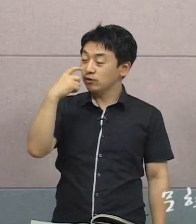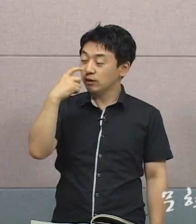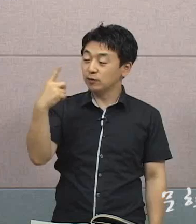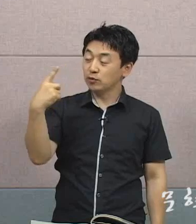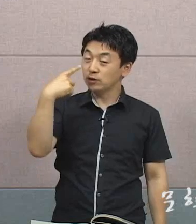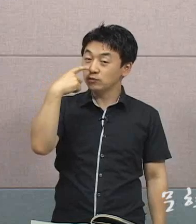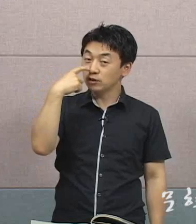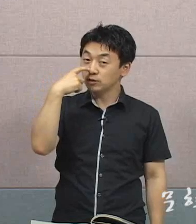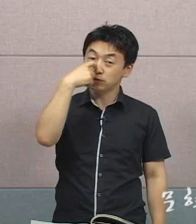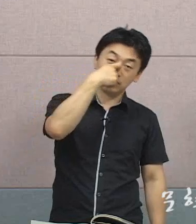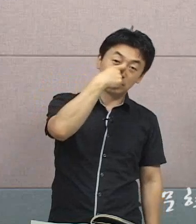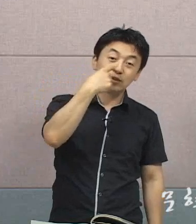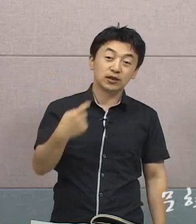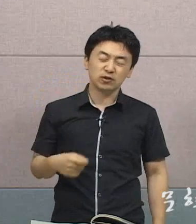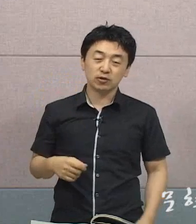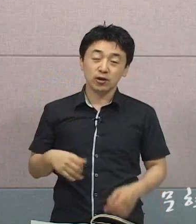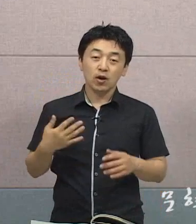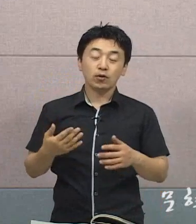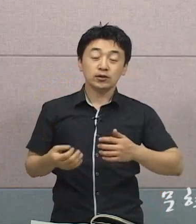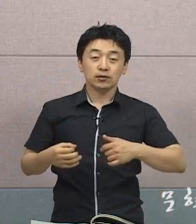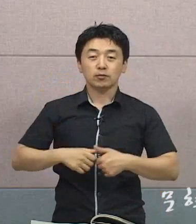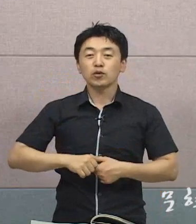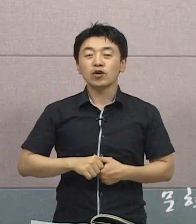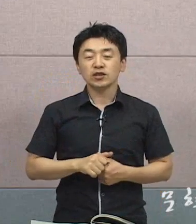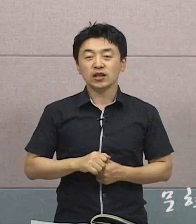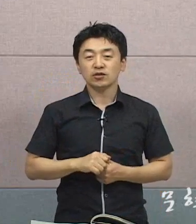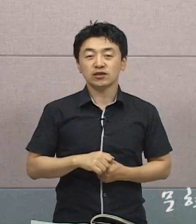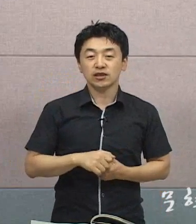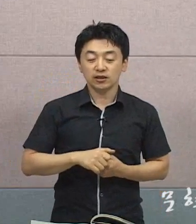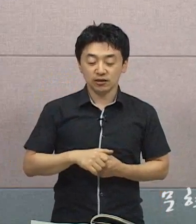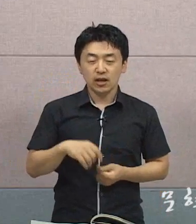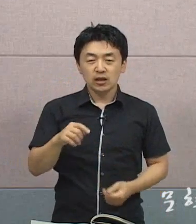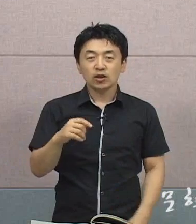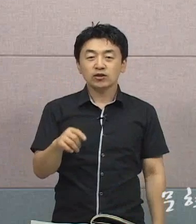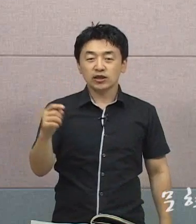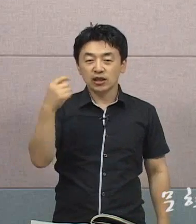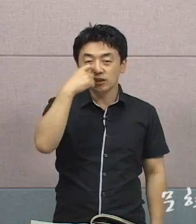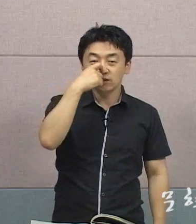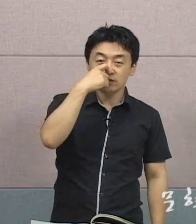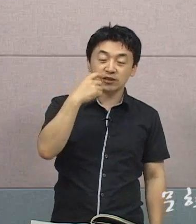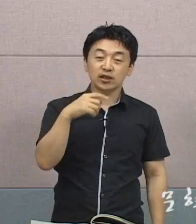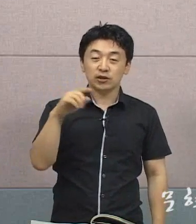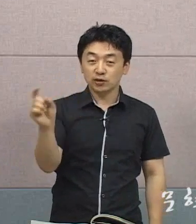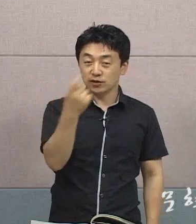네, 손가락으로 이렇게 하시면서 이렇게 사용을 하셔도 되고요. 혹은 뭐 여러 가지 단어들이 등장하는데요. 저는 이 단어를 이렇게 사용하지 않고 이렇게